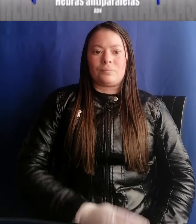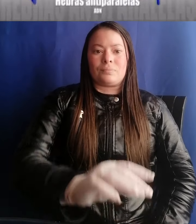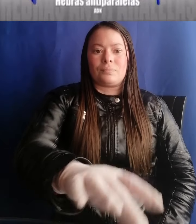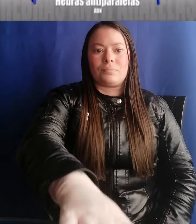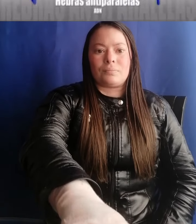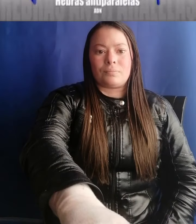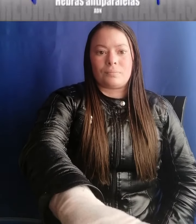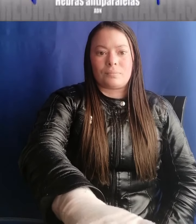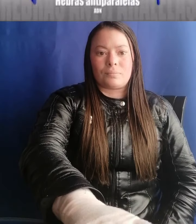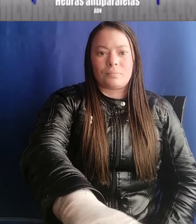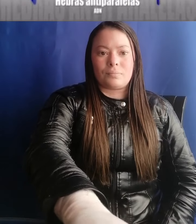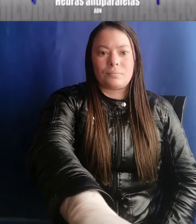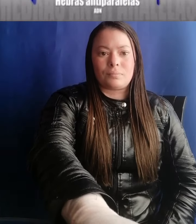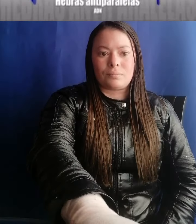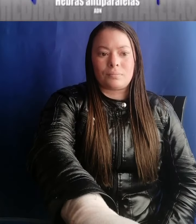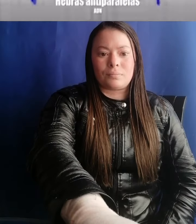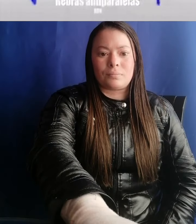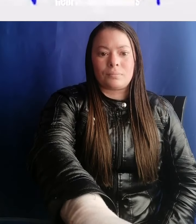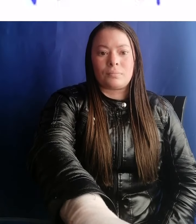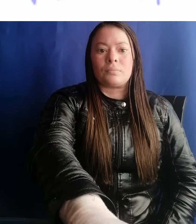antiparalelas.